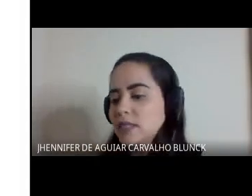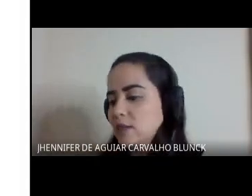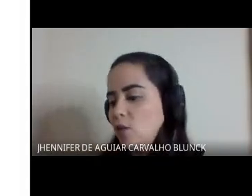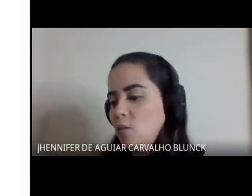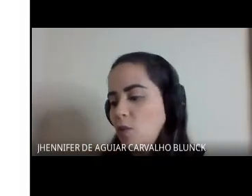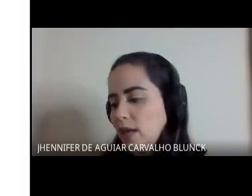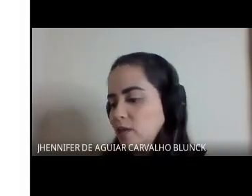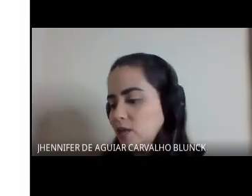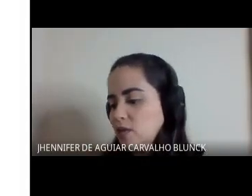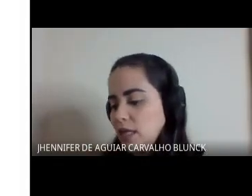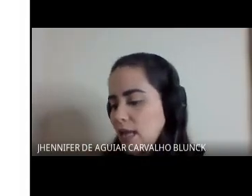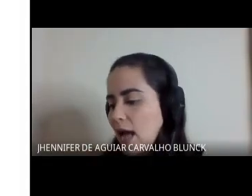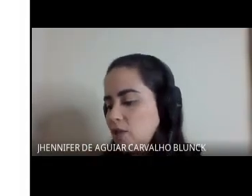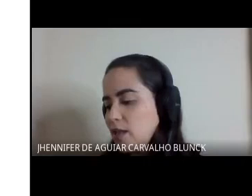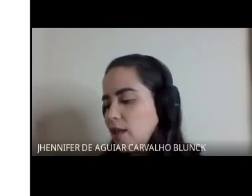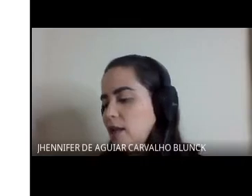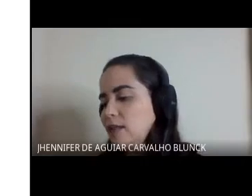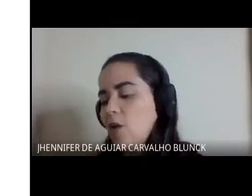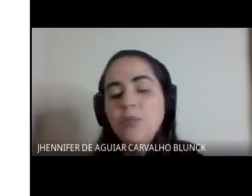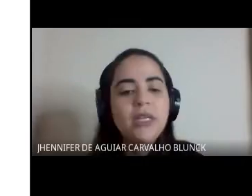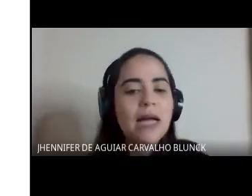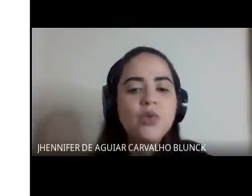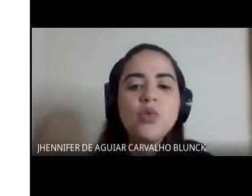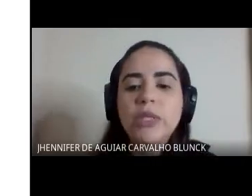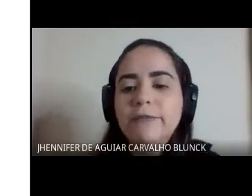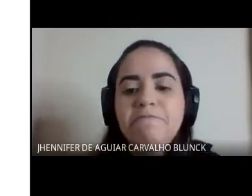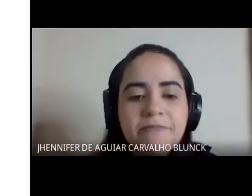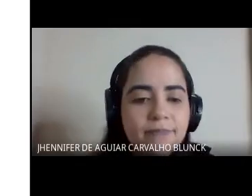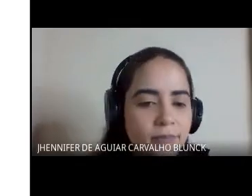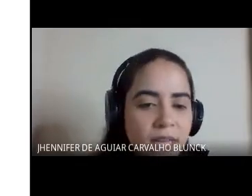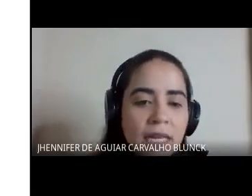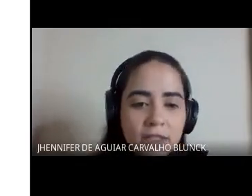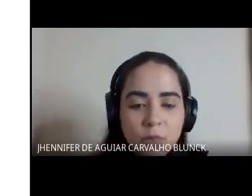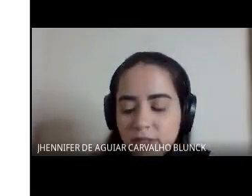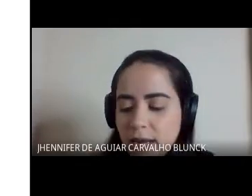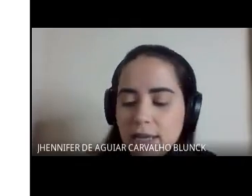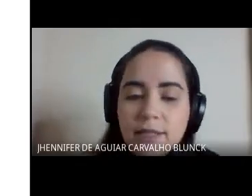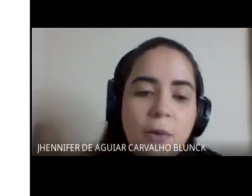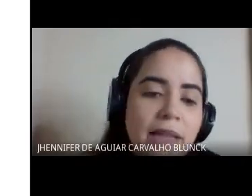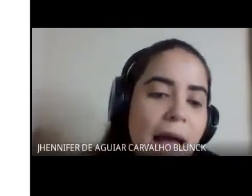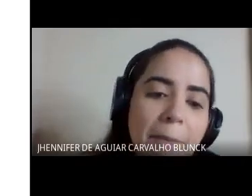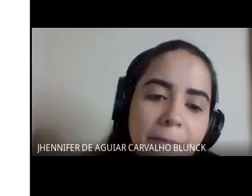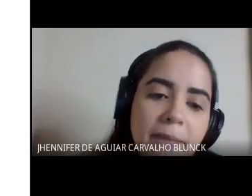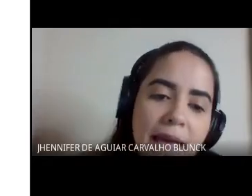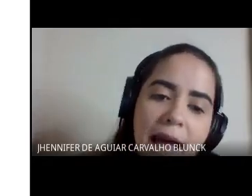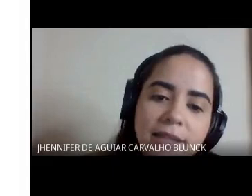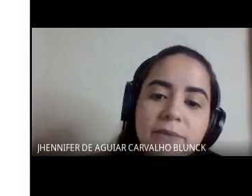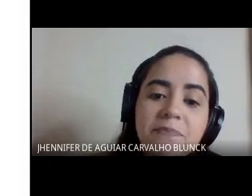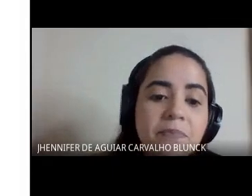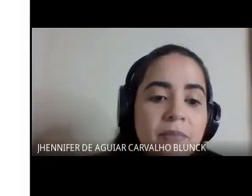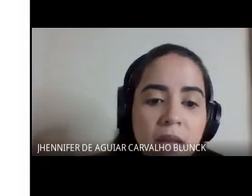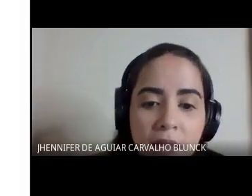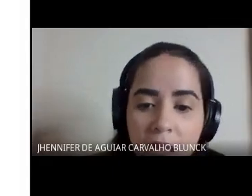surda, o modelo da sociedade, né, da comunidade surda. Então, por isso que a questão A está